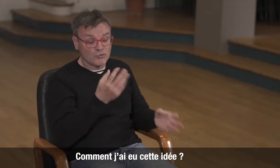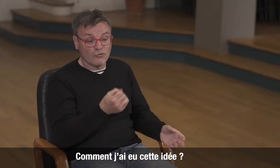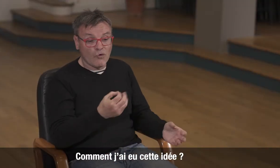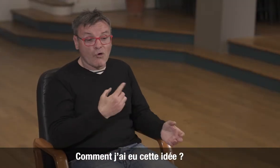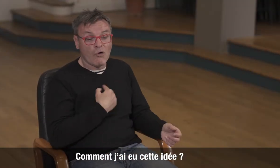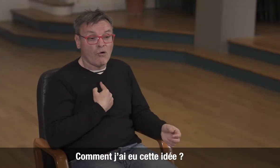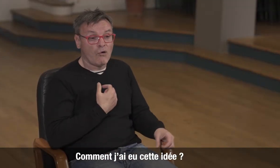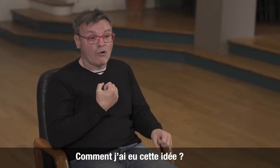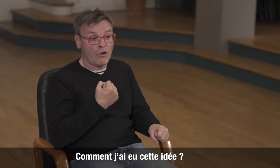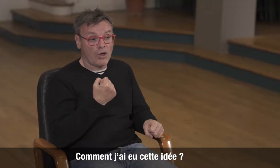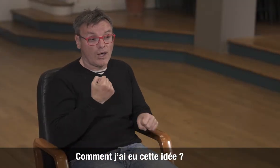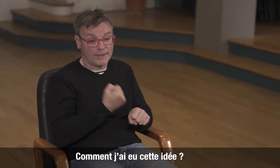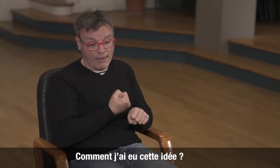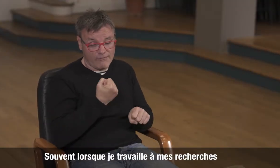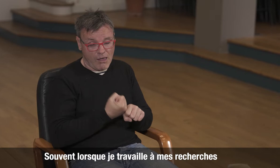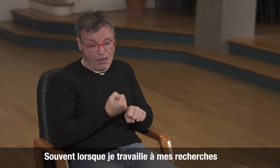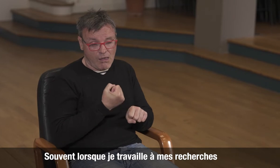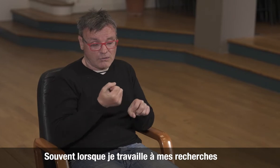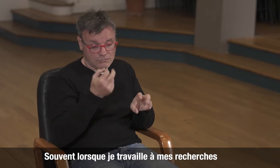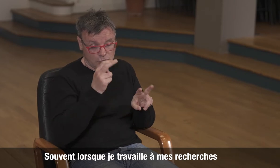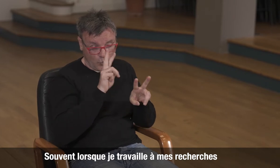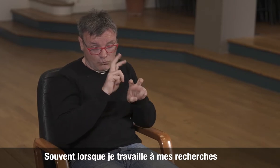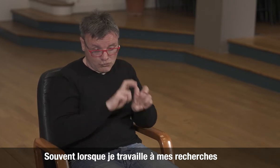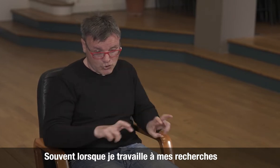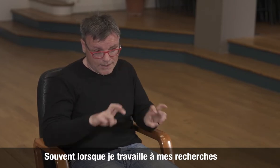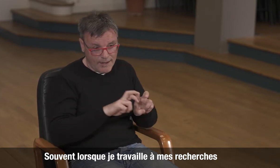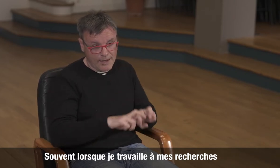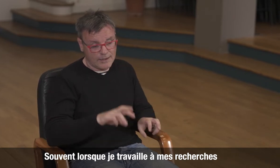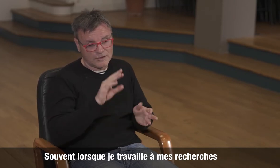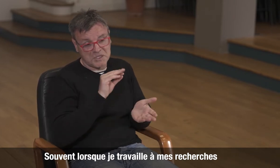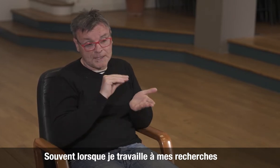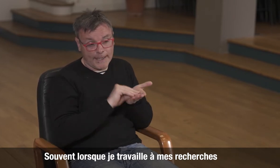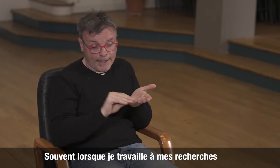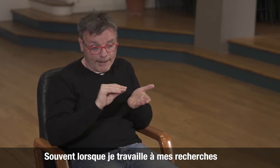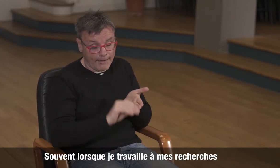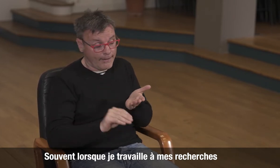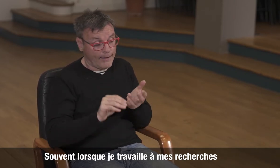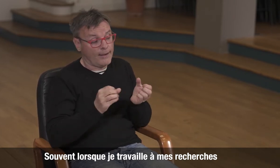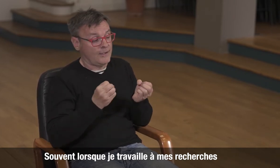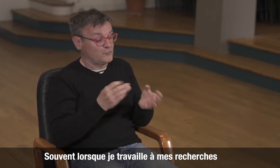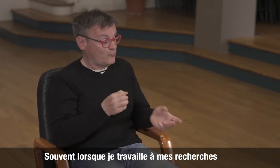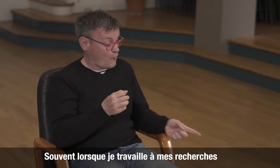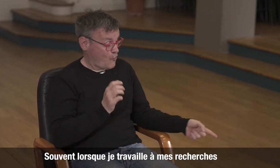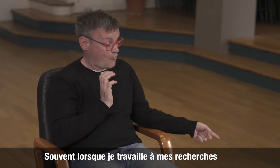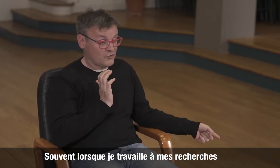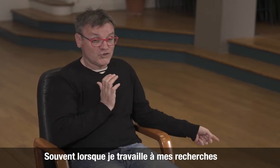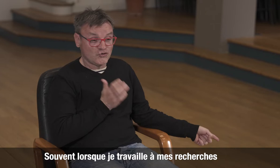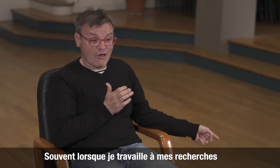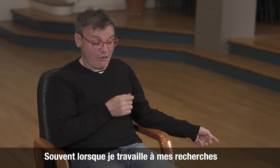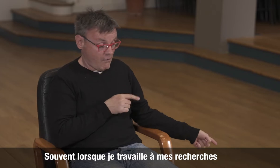Alors, comment j'ai eu cette idée ? Mais en fait, souvent, lorsque je travaille, à mes